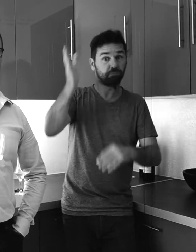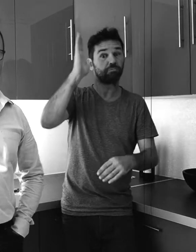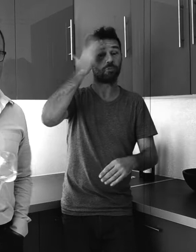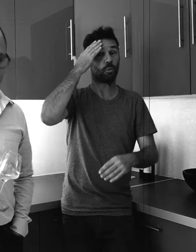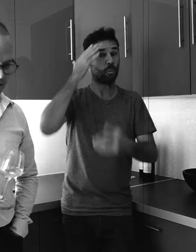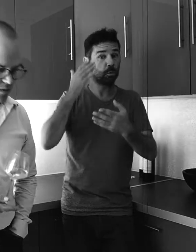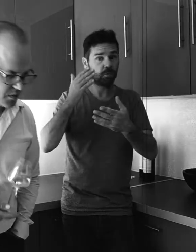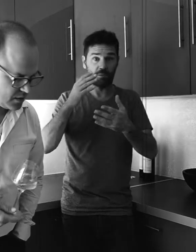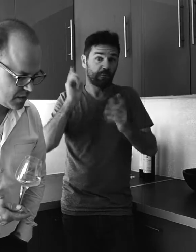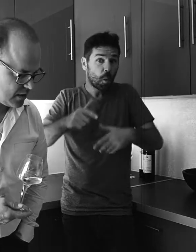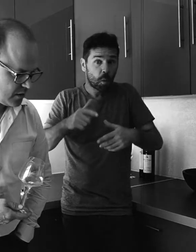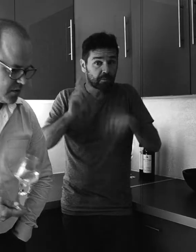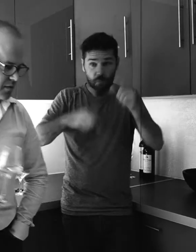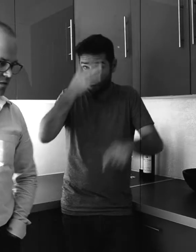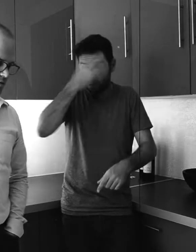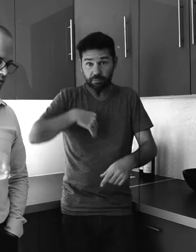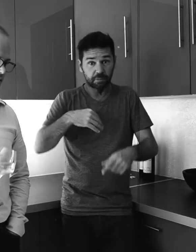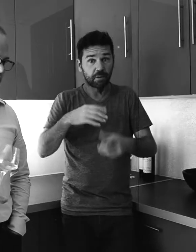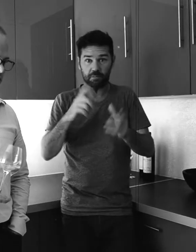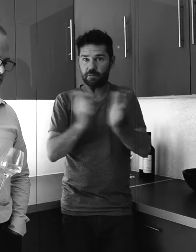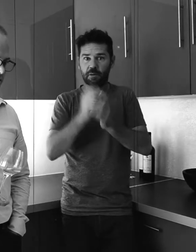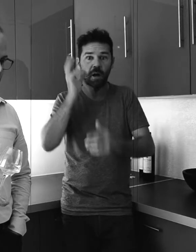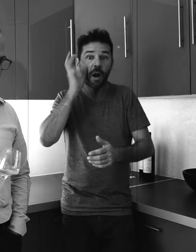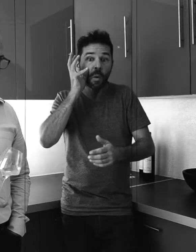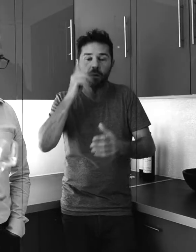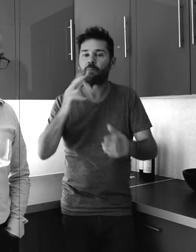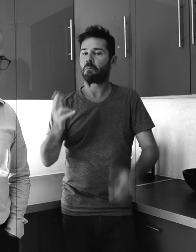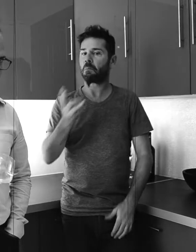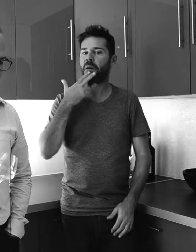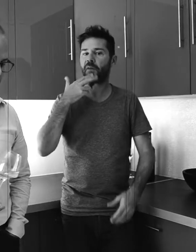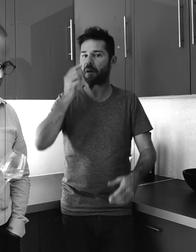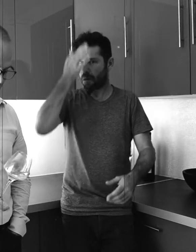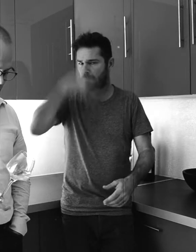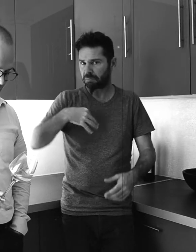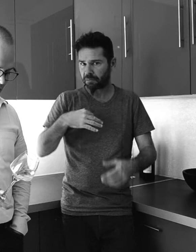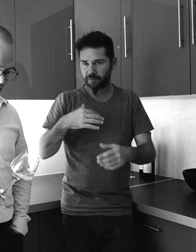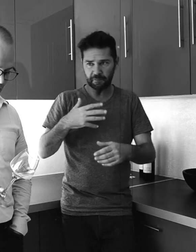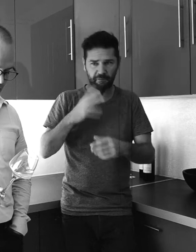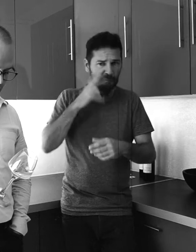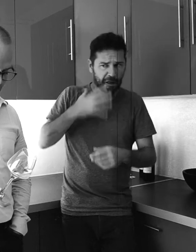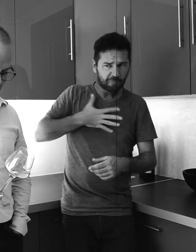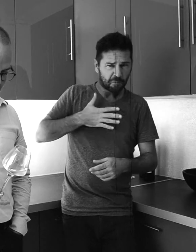oser des choses, hein, et puis Halloween c'est une bonne occasion de s'approcher de ces vins qui font peur.